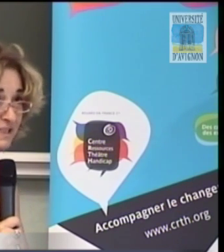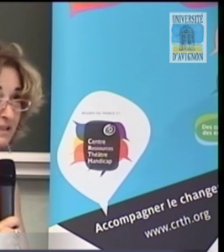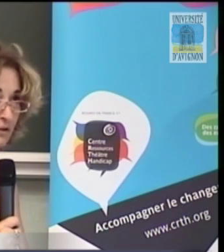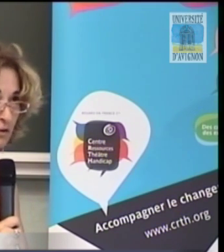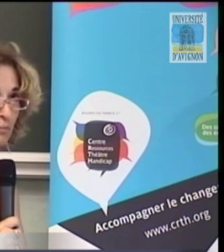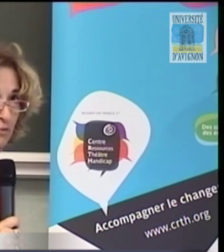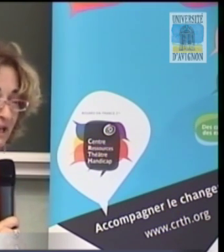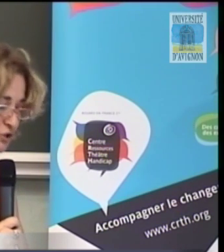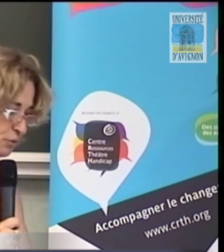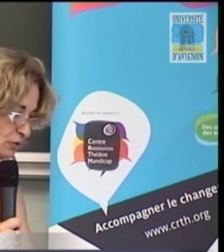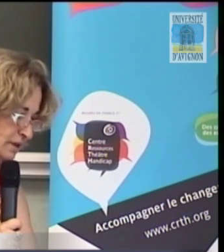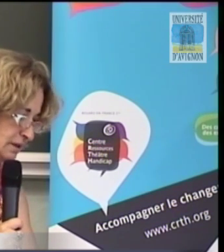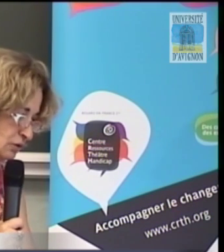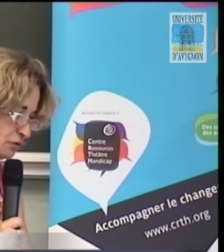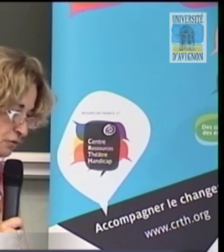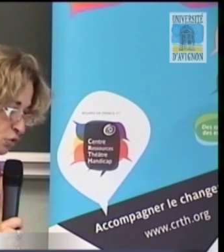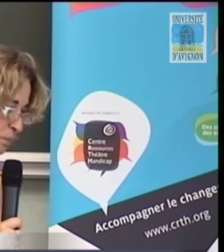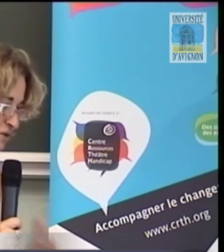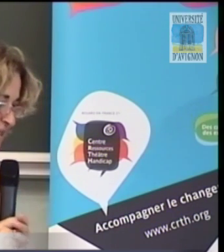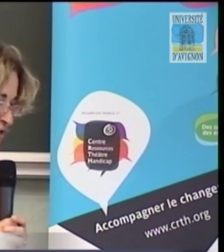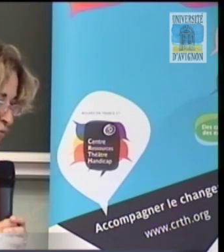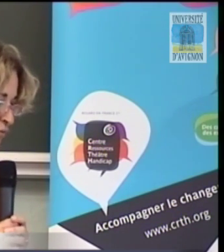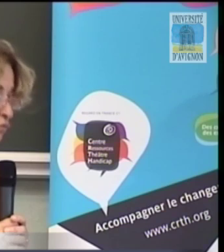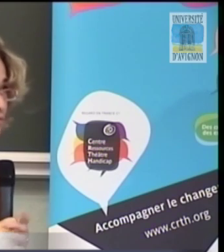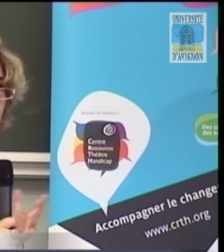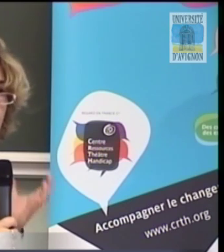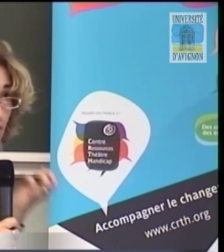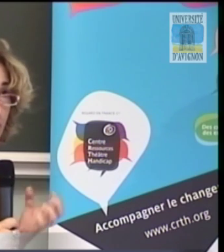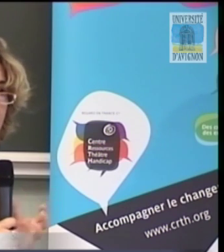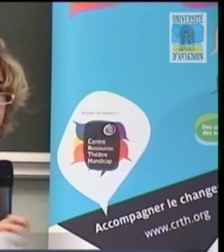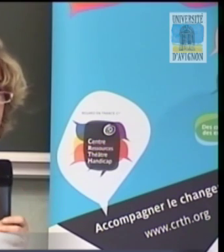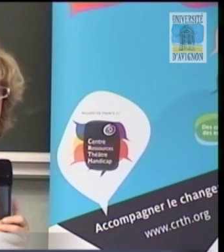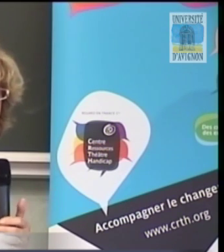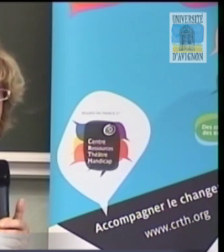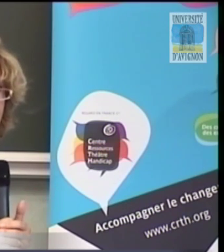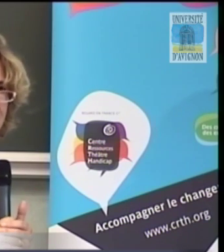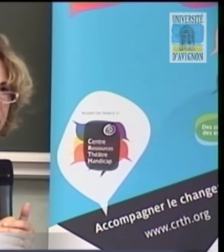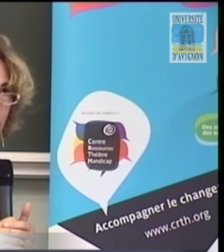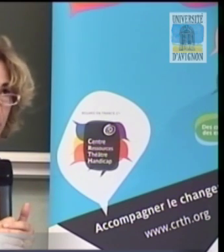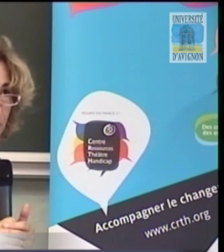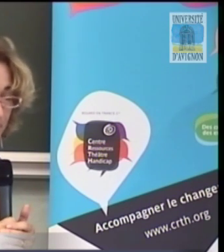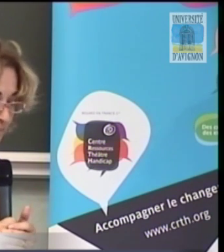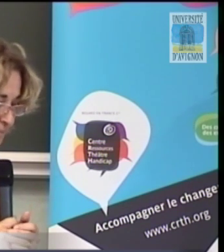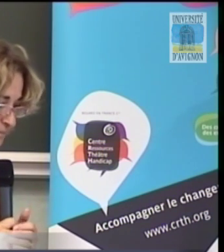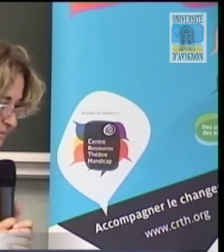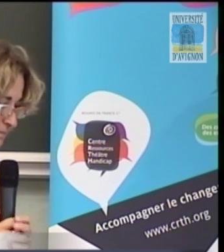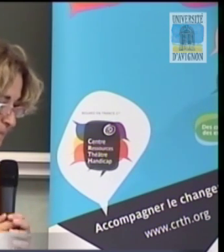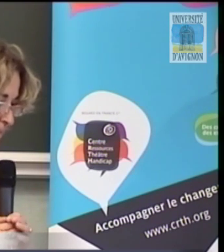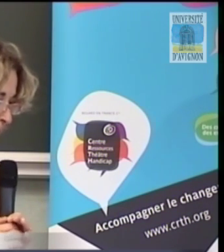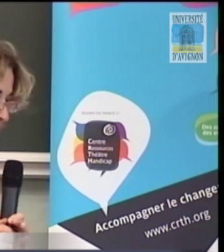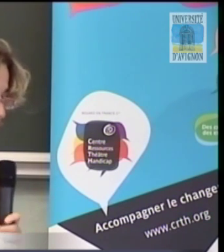mais aussi plus largement, nos représentations de nos blocages face à la différence.